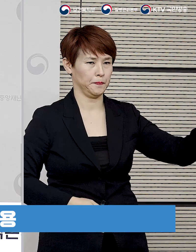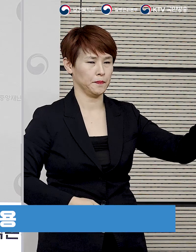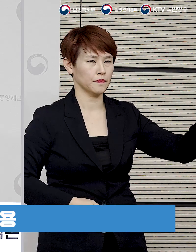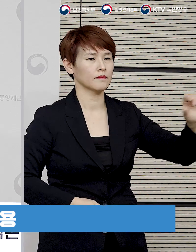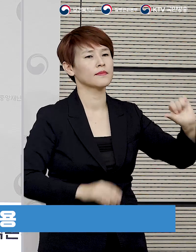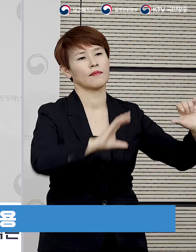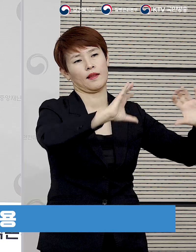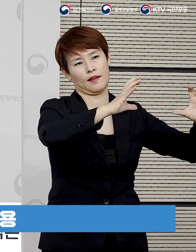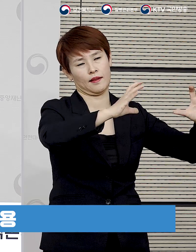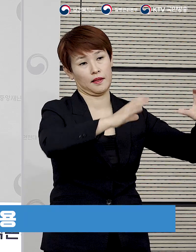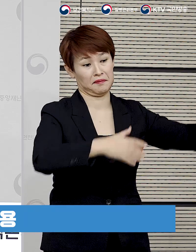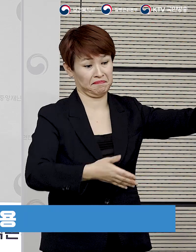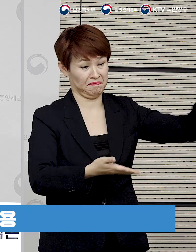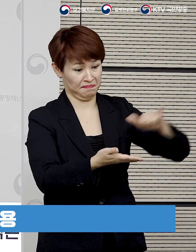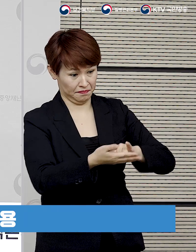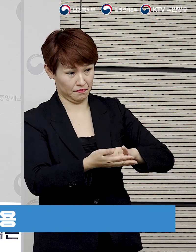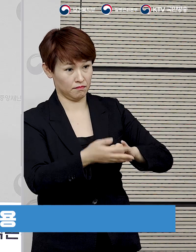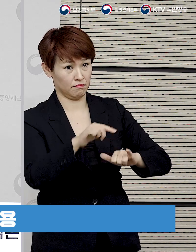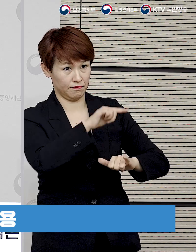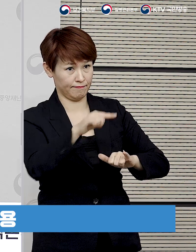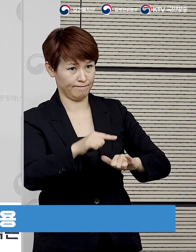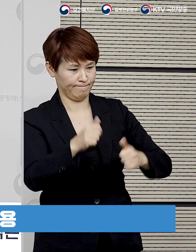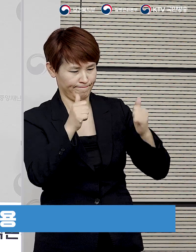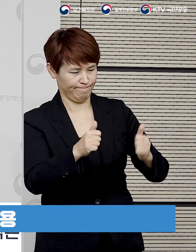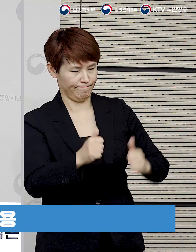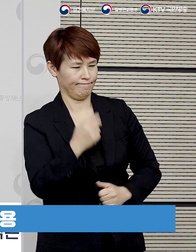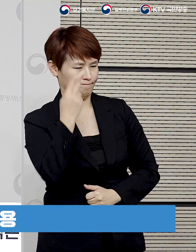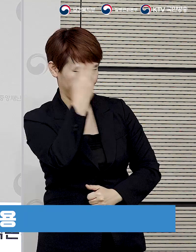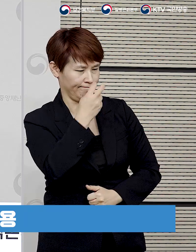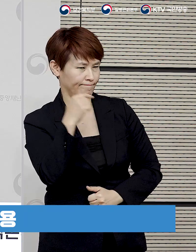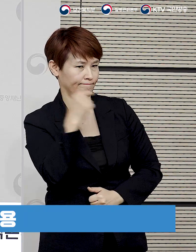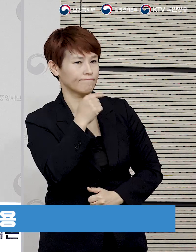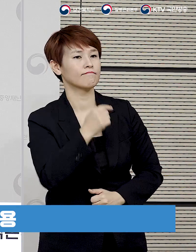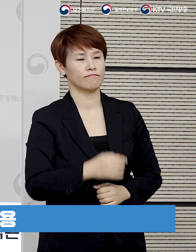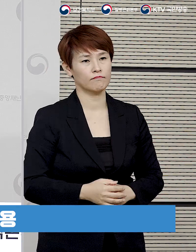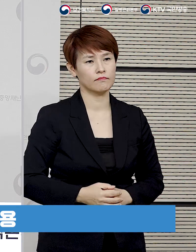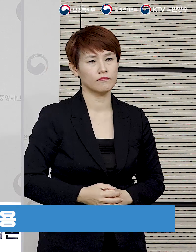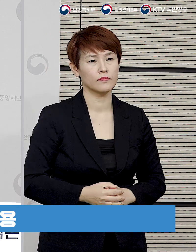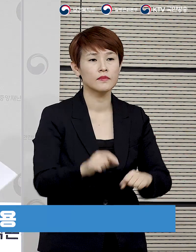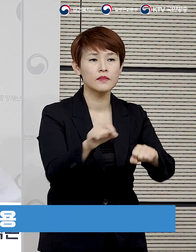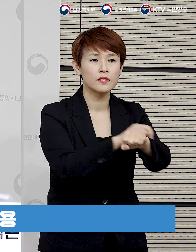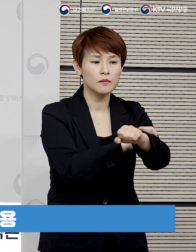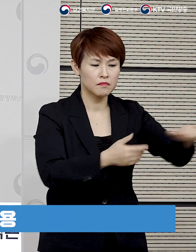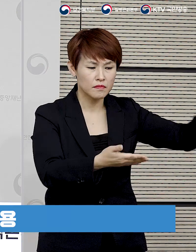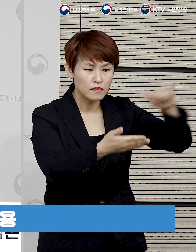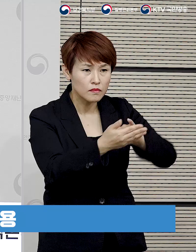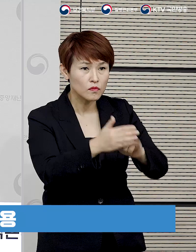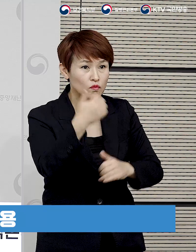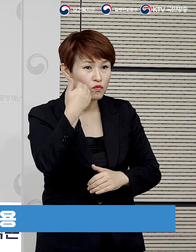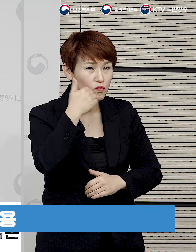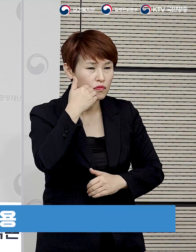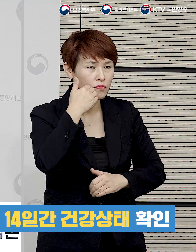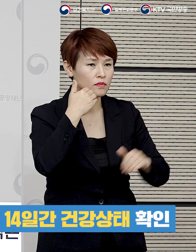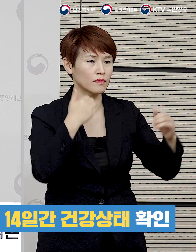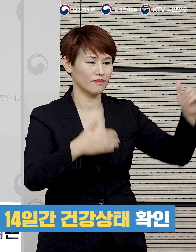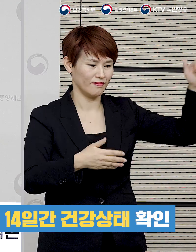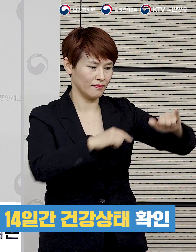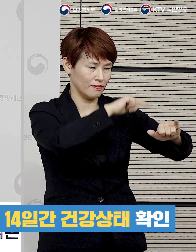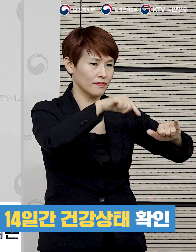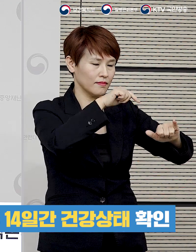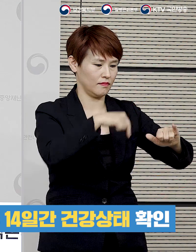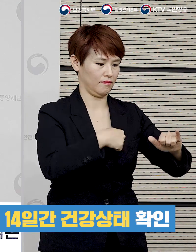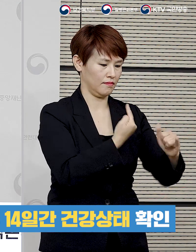0시부터는 말씀드린 데와 같이 유럽 지역 5개 국가에서 입국하는 입국자에 대해 확대할 계획입니다. 특별